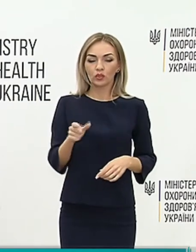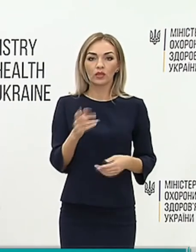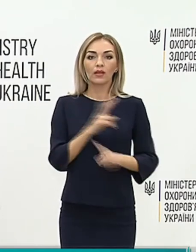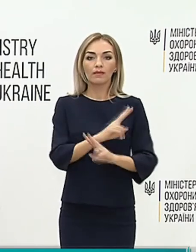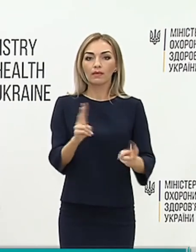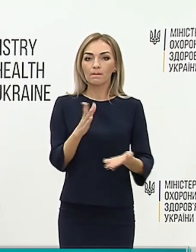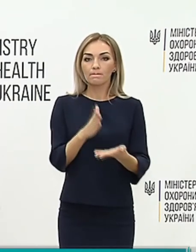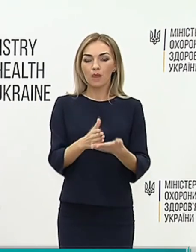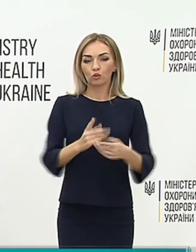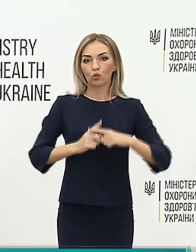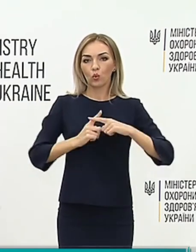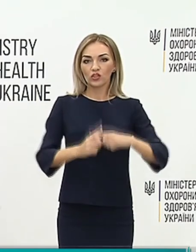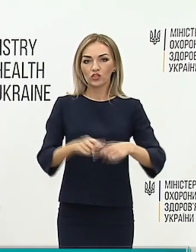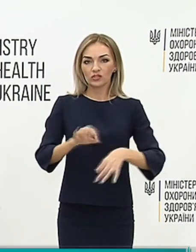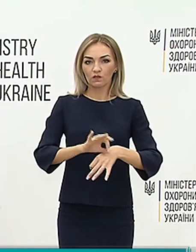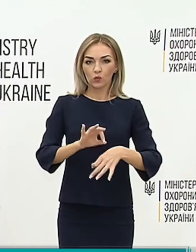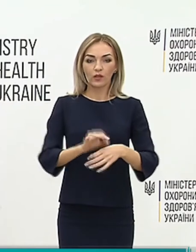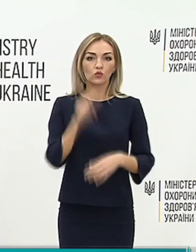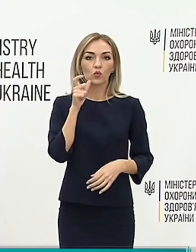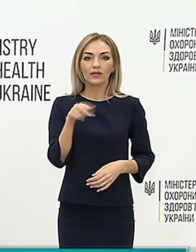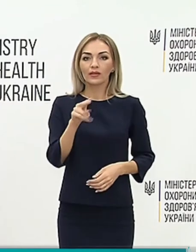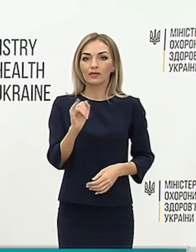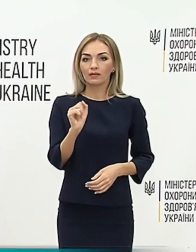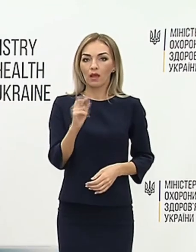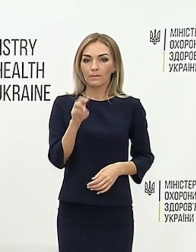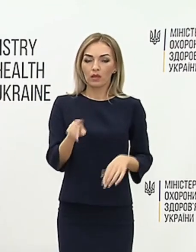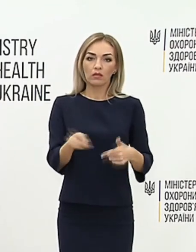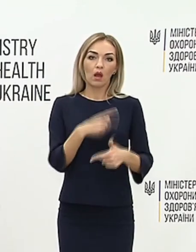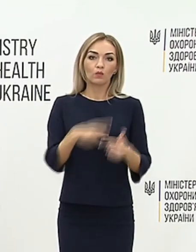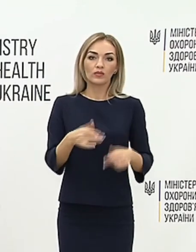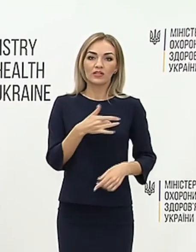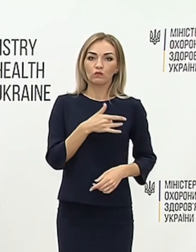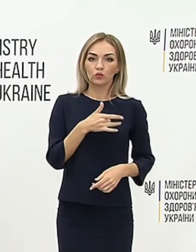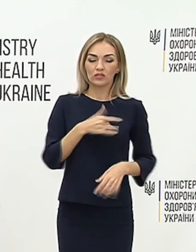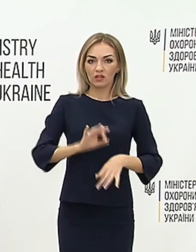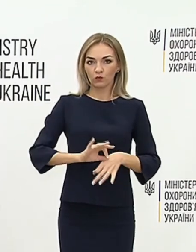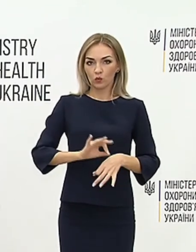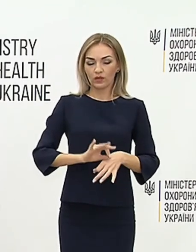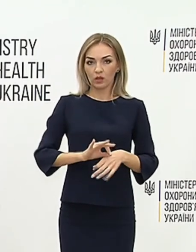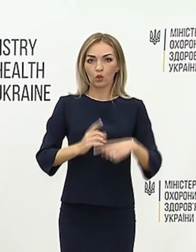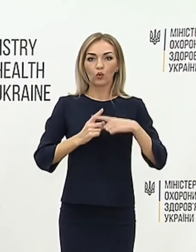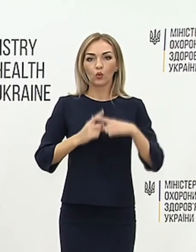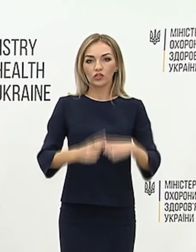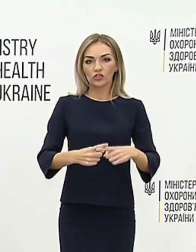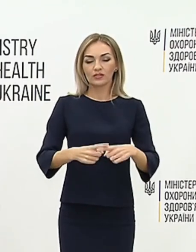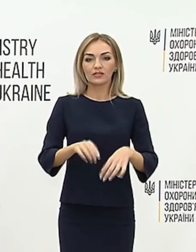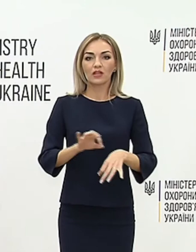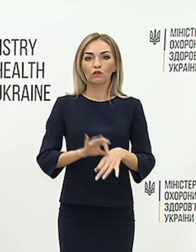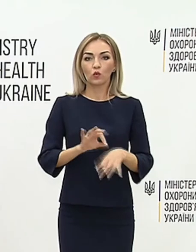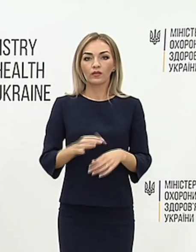на такі, як на цукровий діабет або серцево-судинне захворювання. Хронічне захворювання